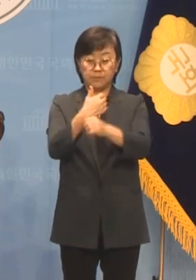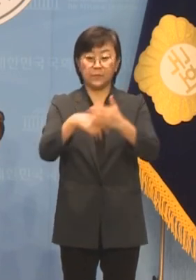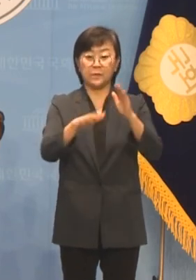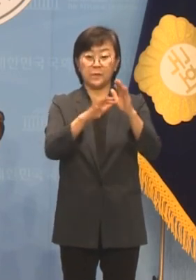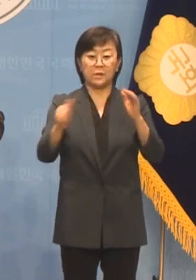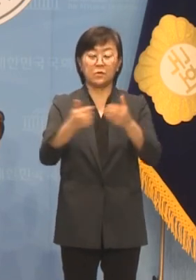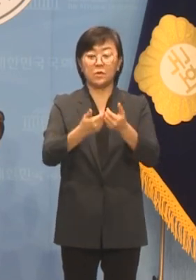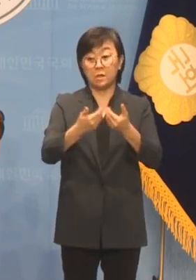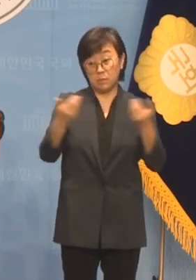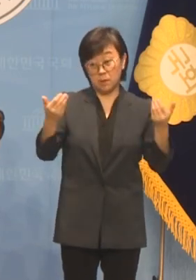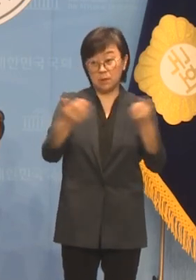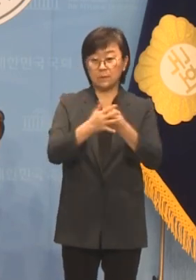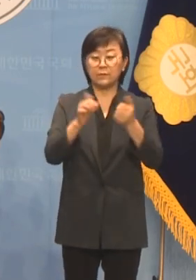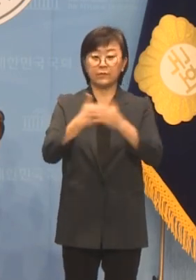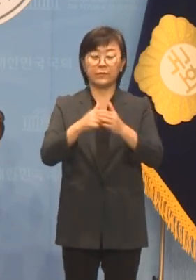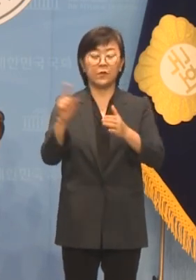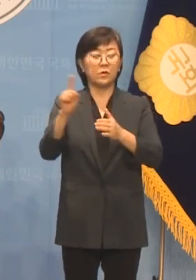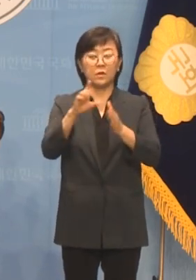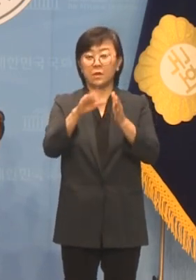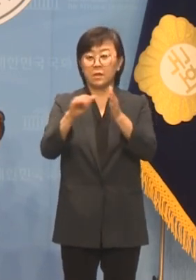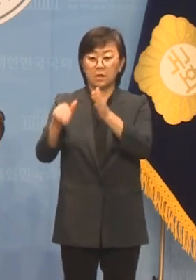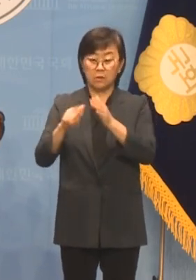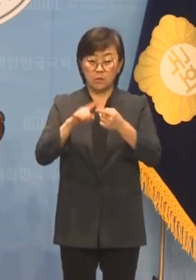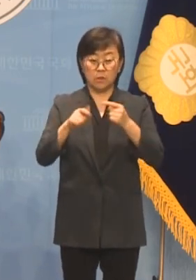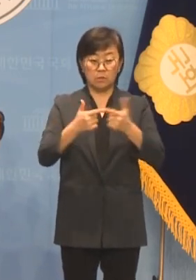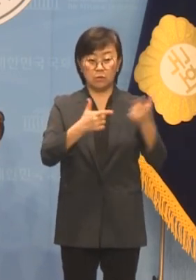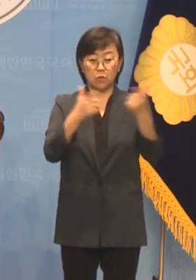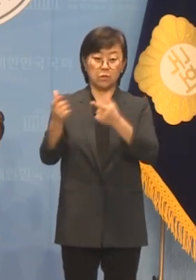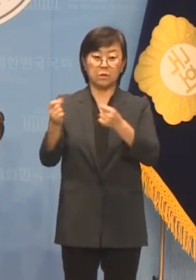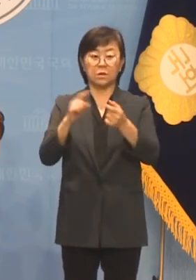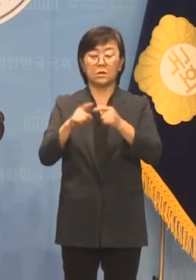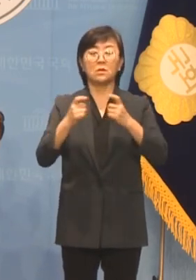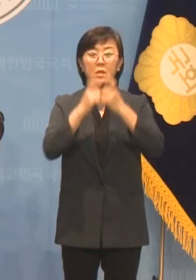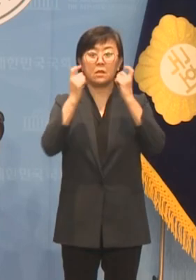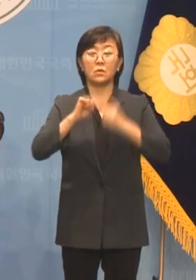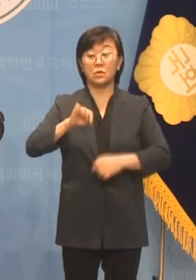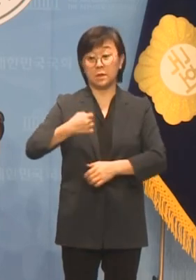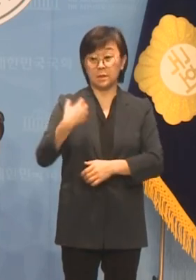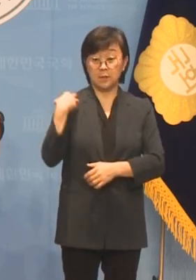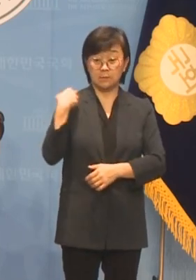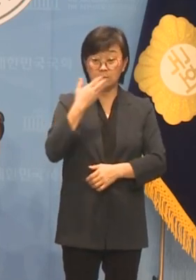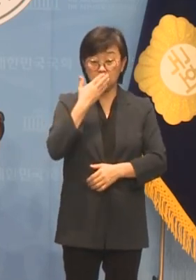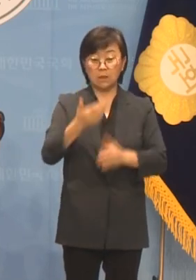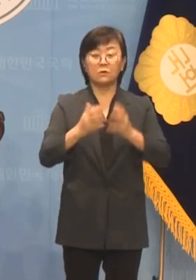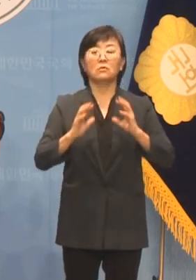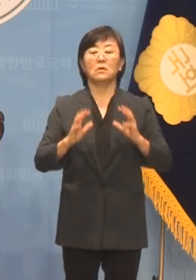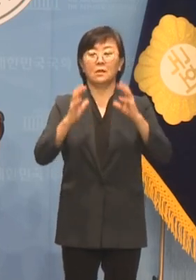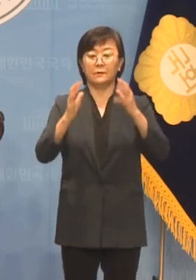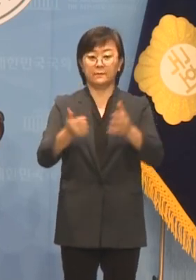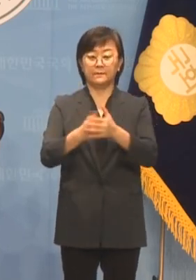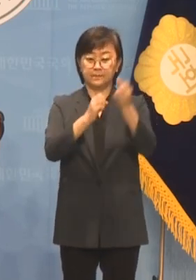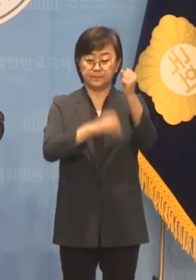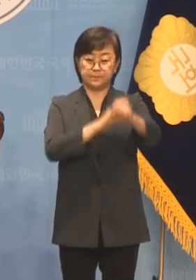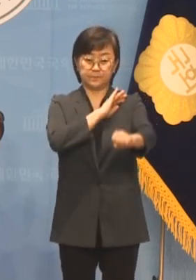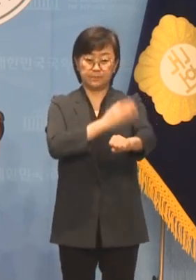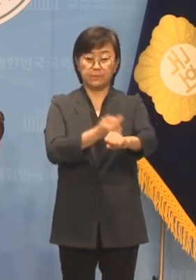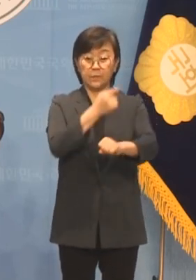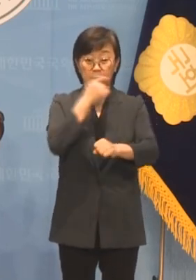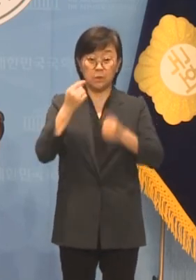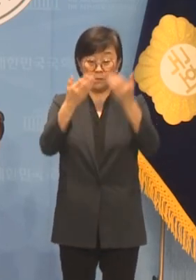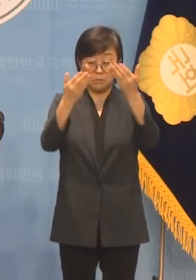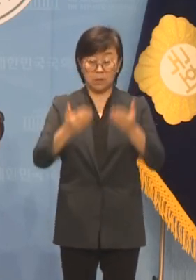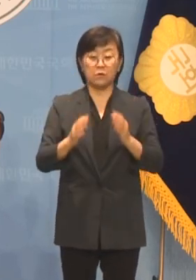가족과의 이별까지 어느 한순간도 모든 것을 개인이 혼자 책임져야 하는 국가는 기본권이